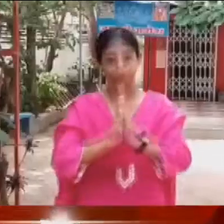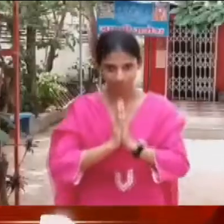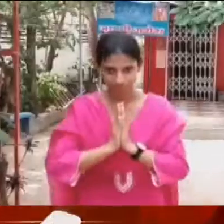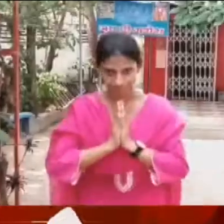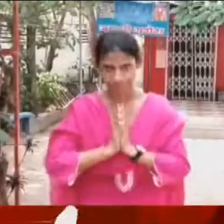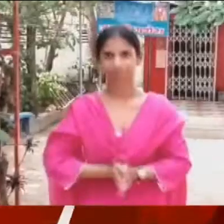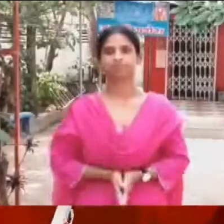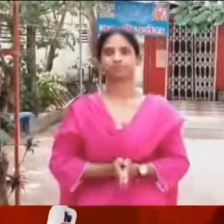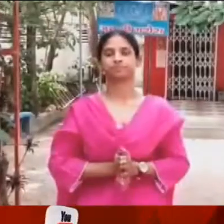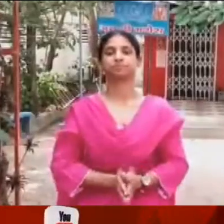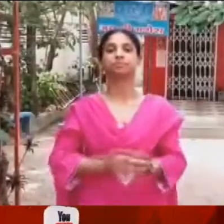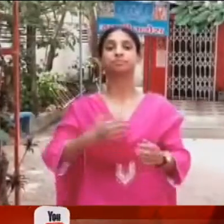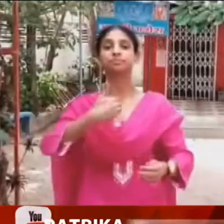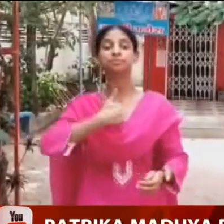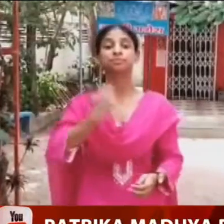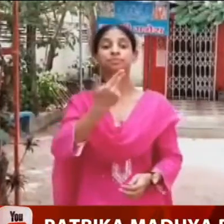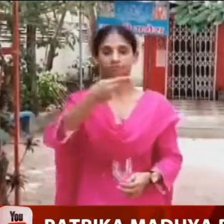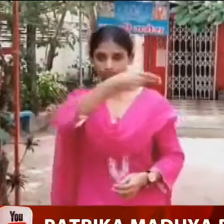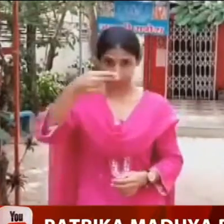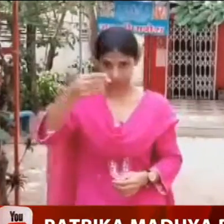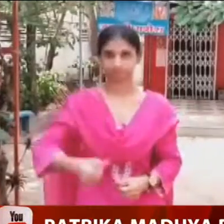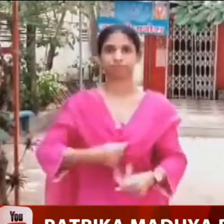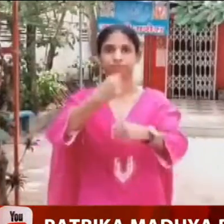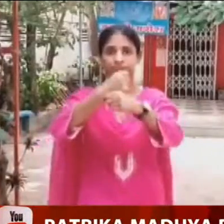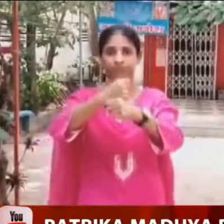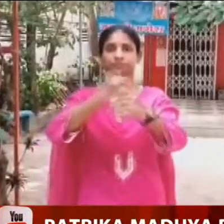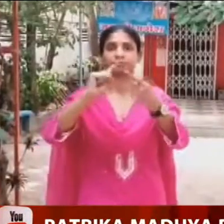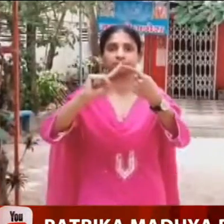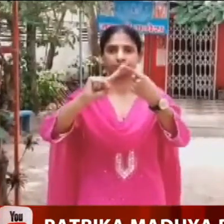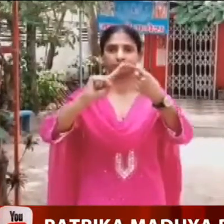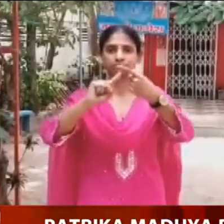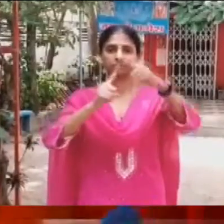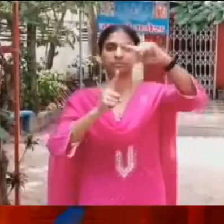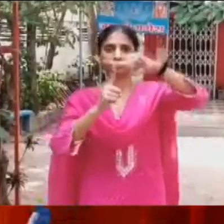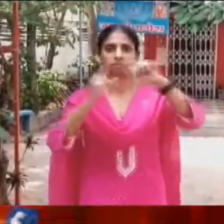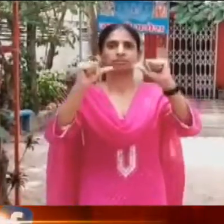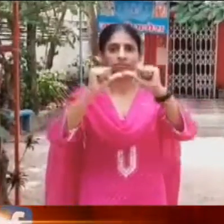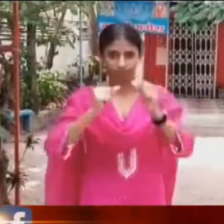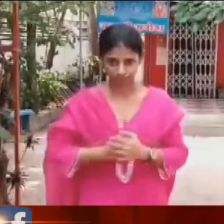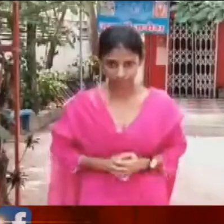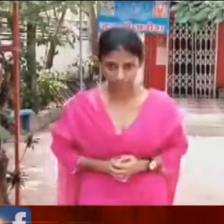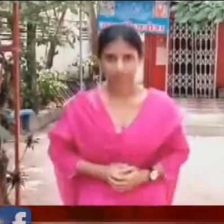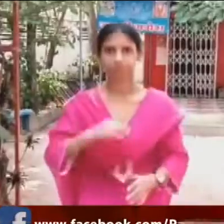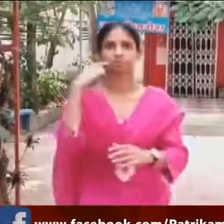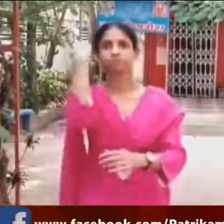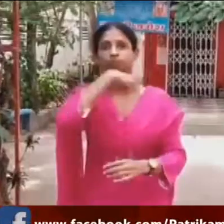को नमस्कार मेरा नाम गीता है है और यह मेरा साइन नेम